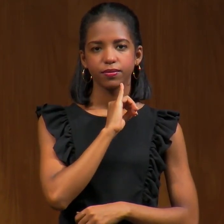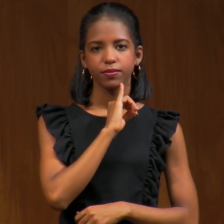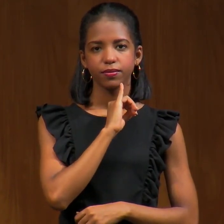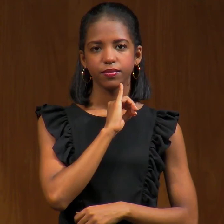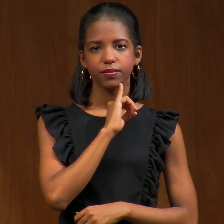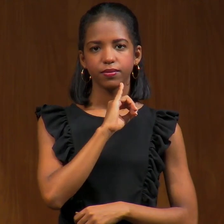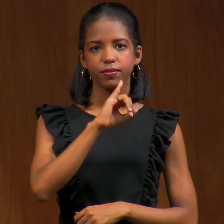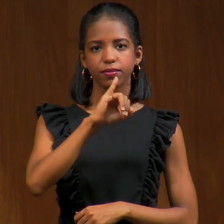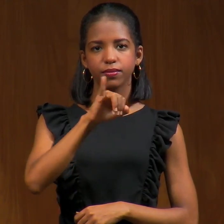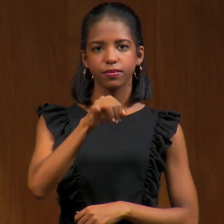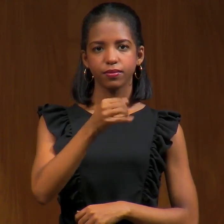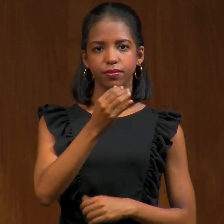Jerusalén,